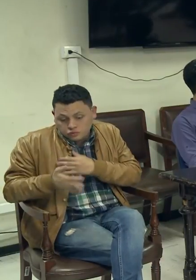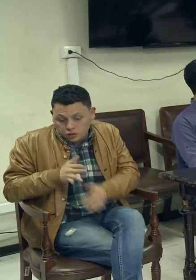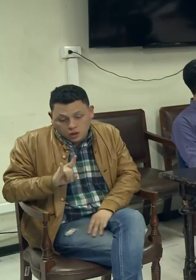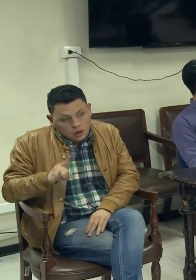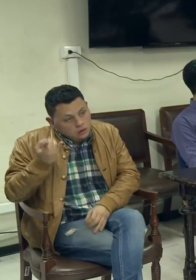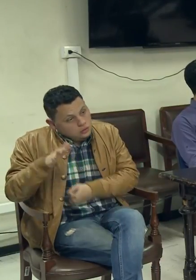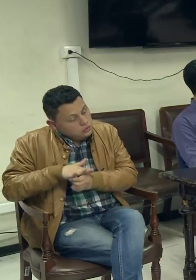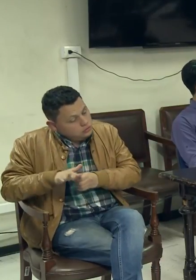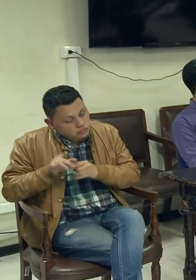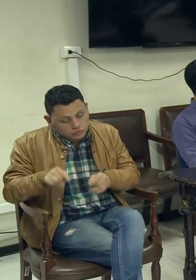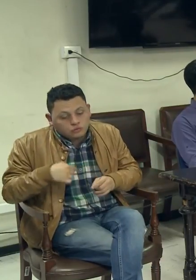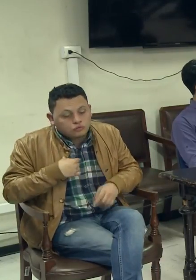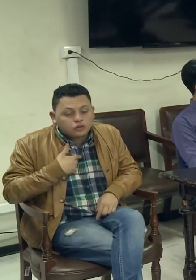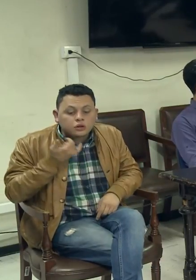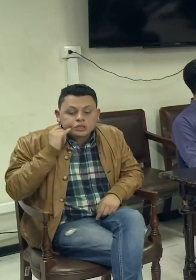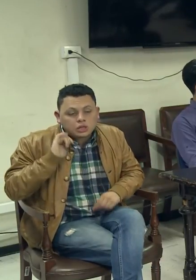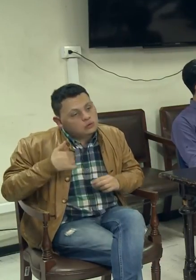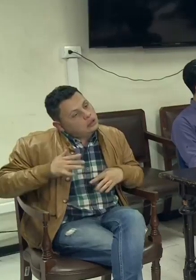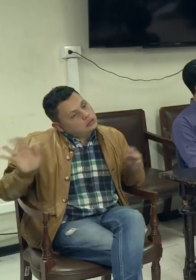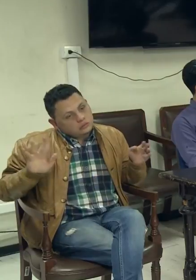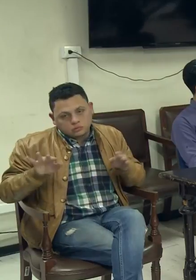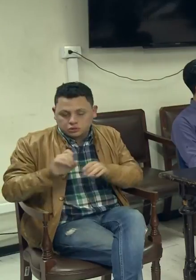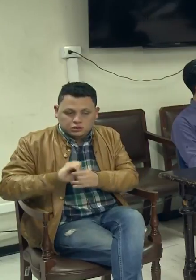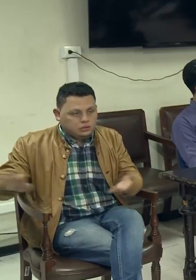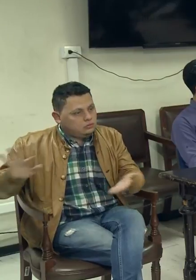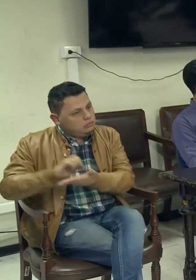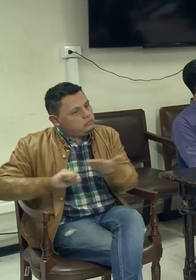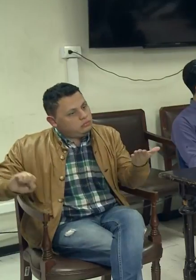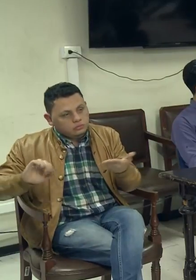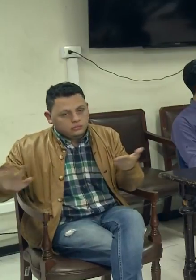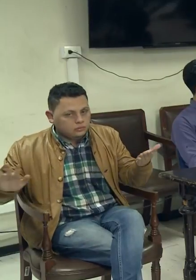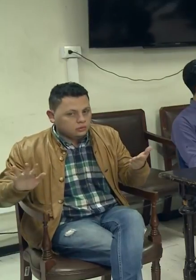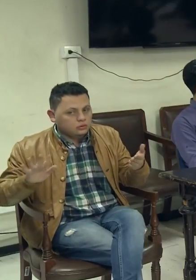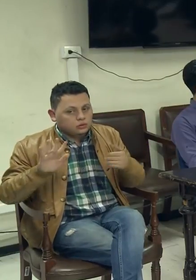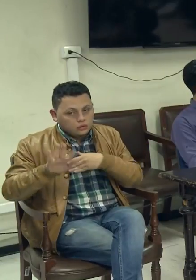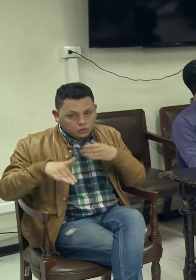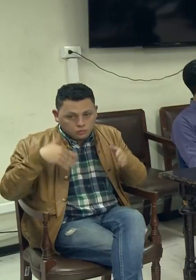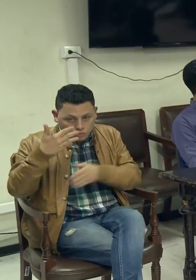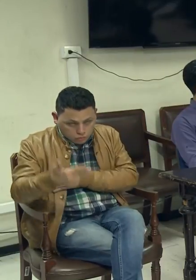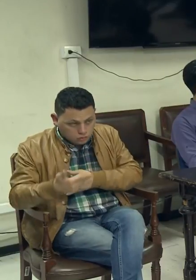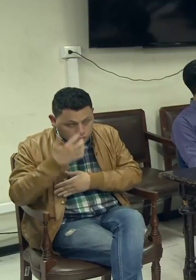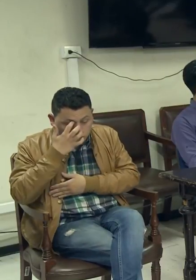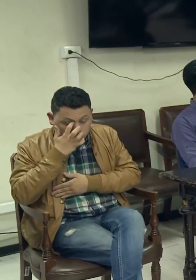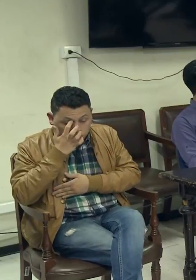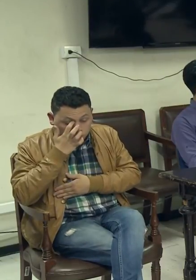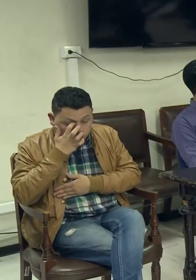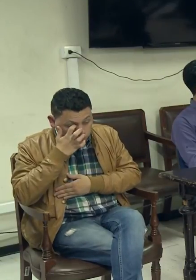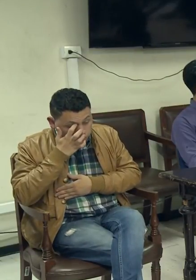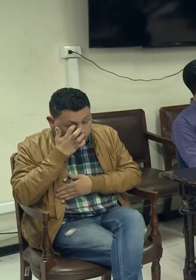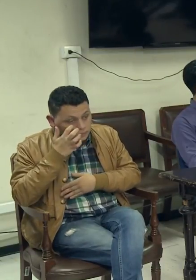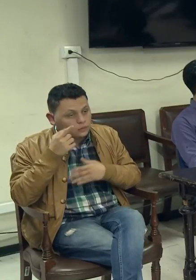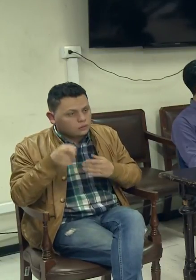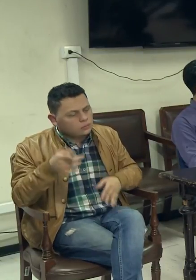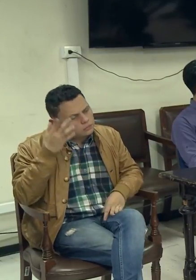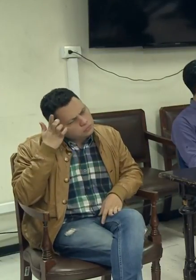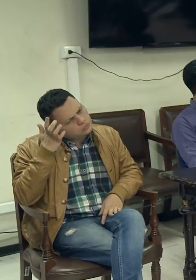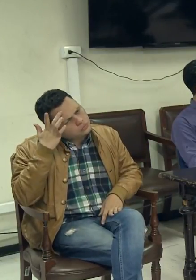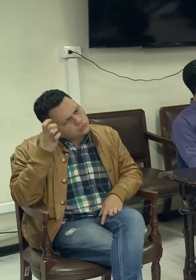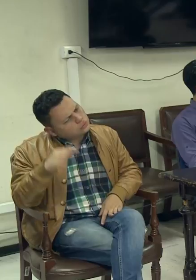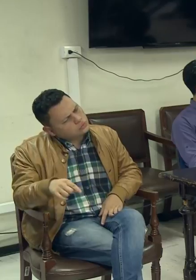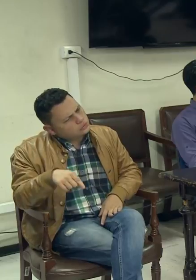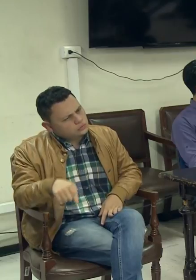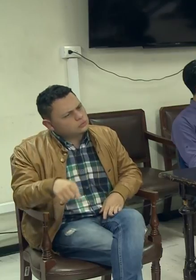evitar que yo tenga celos. Y después empezó, ¿y por qué vas muy bien en